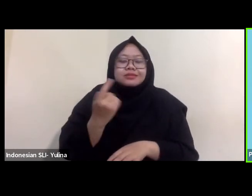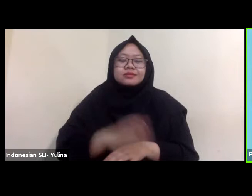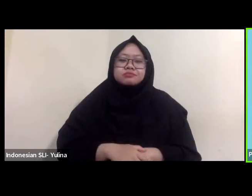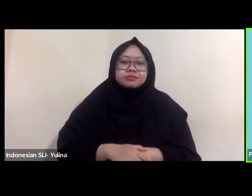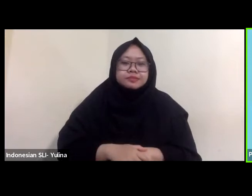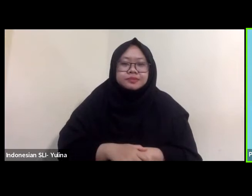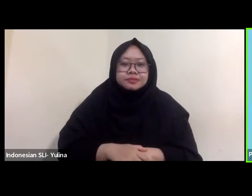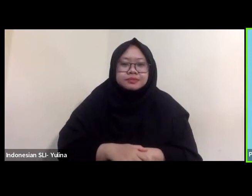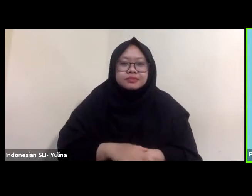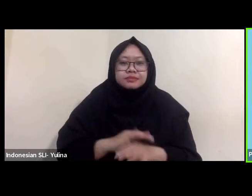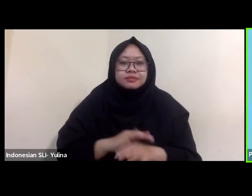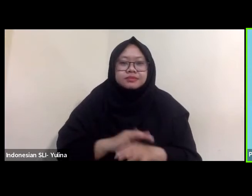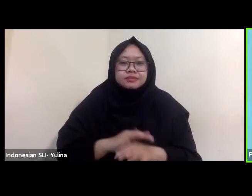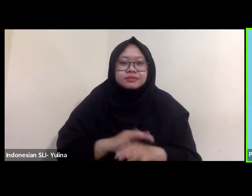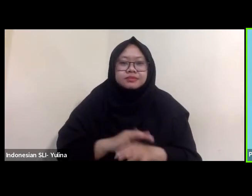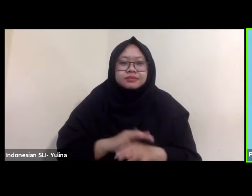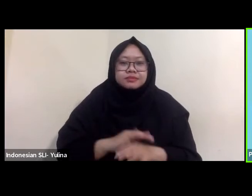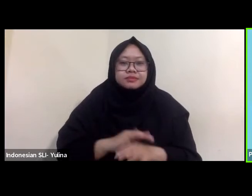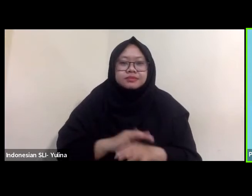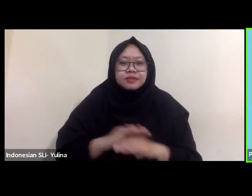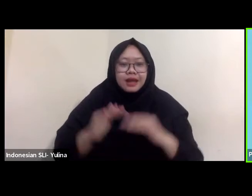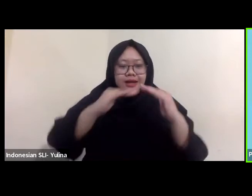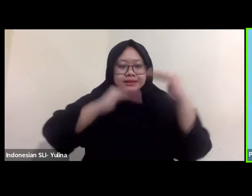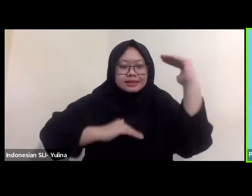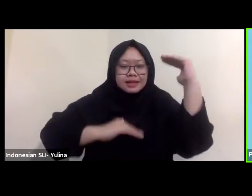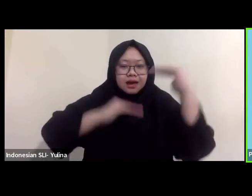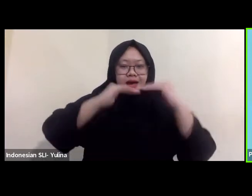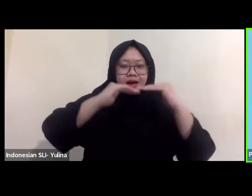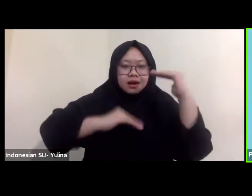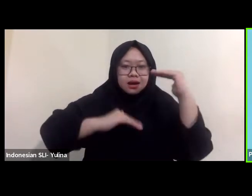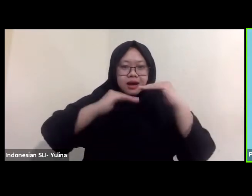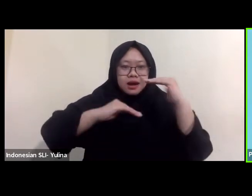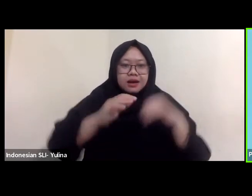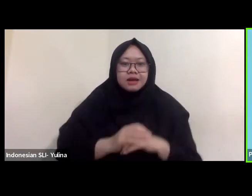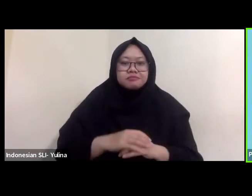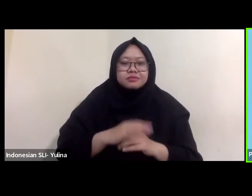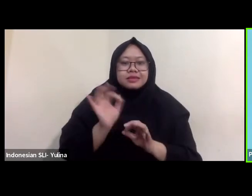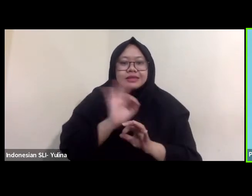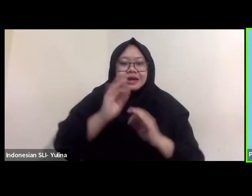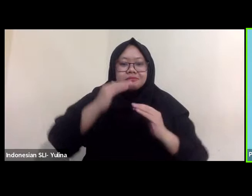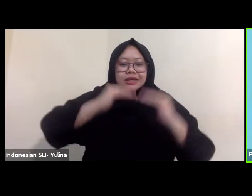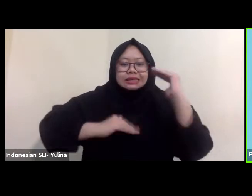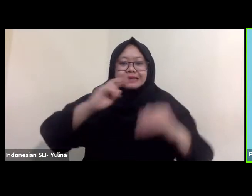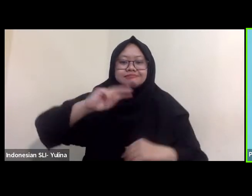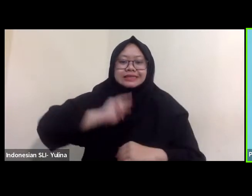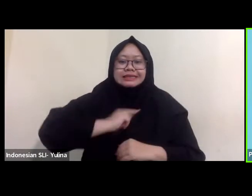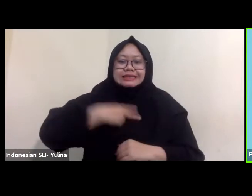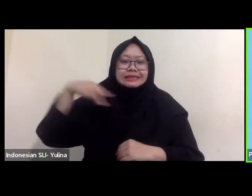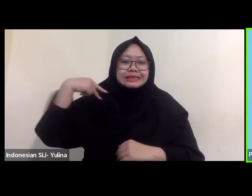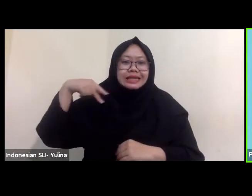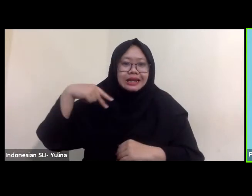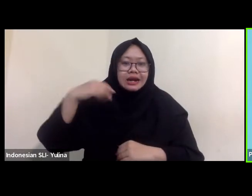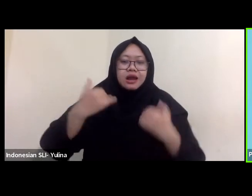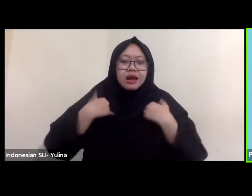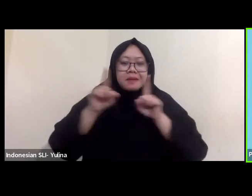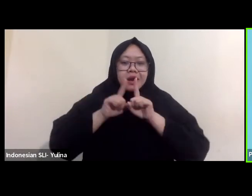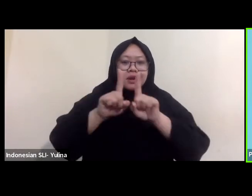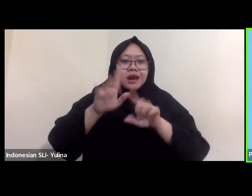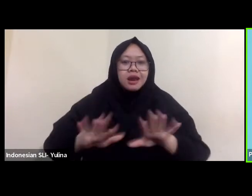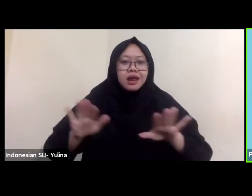Kesenjangan dan ketidakadilan gender terjadi dalam bentuk perkawinan anak yang ditunjukkan dengan data dari UNICEF yang menyatakan